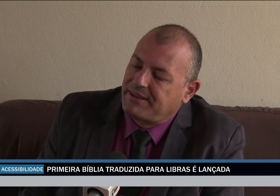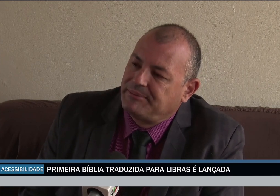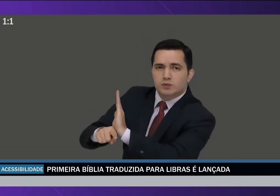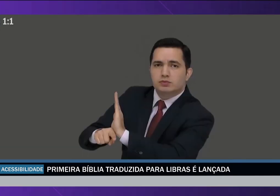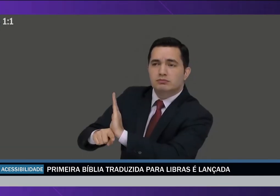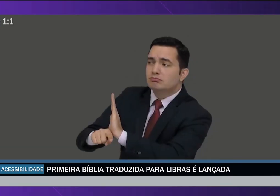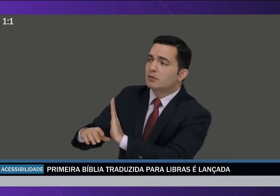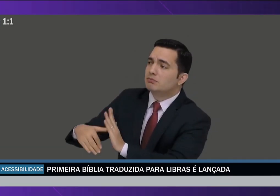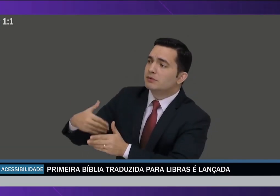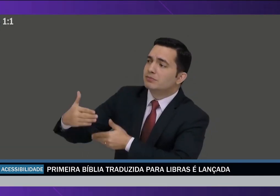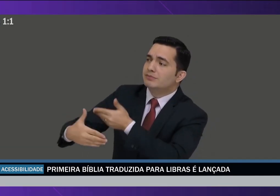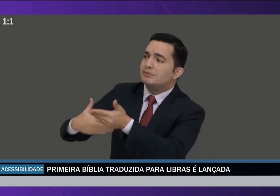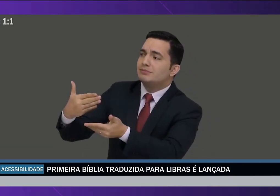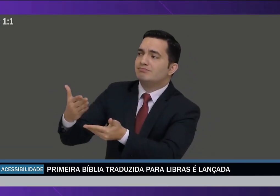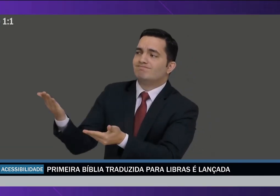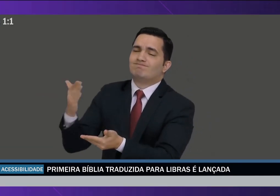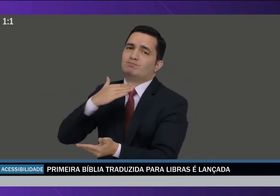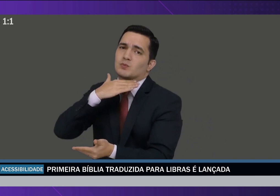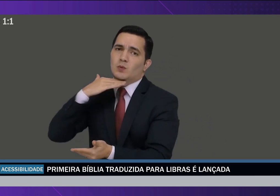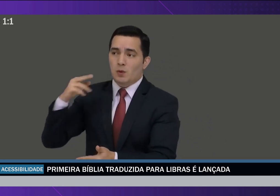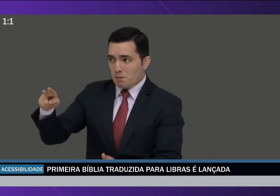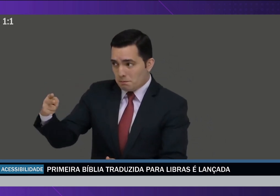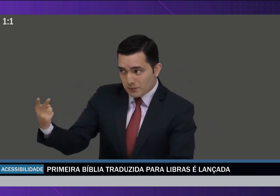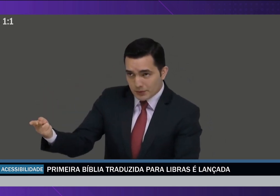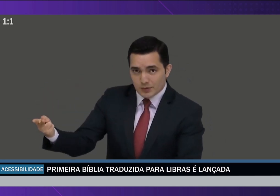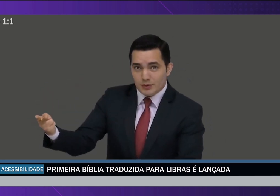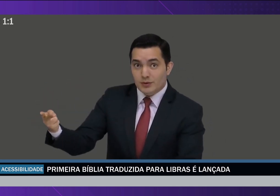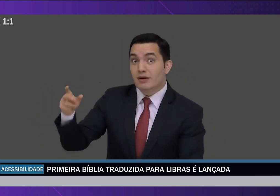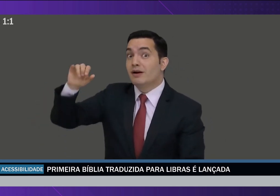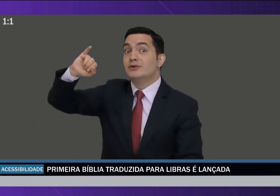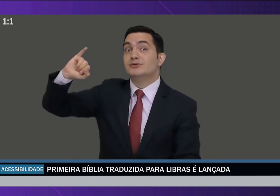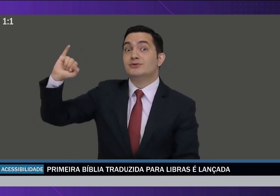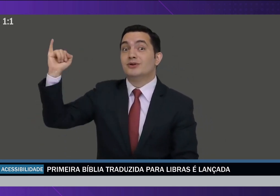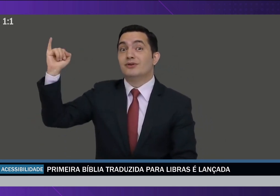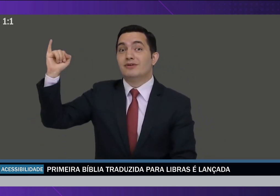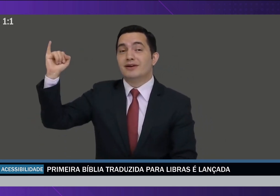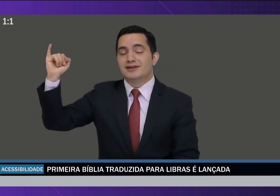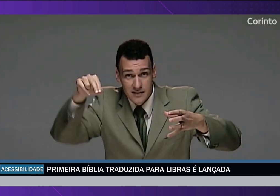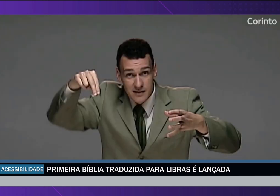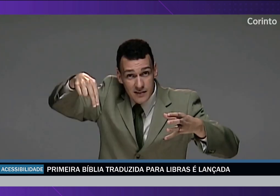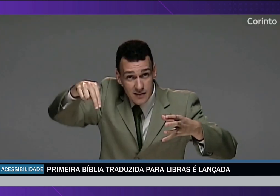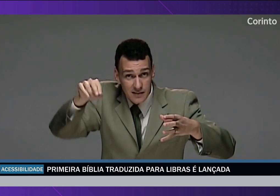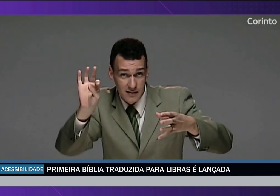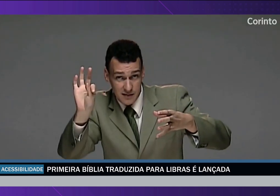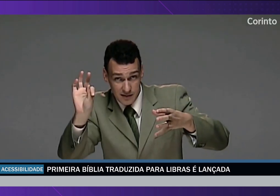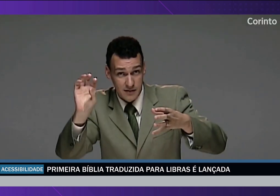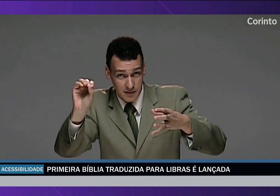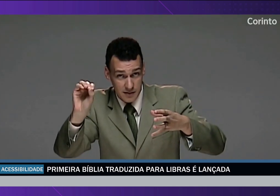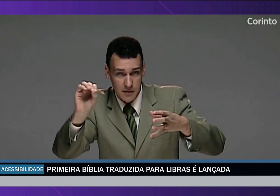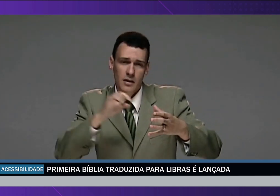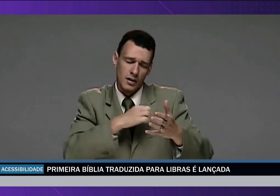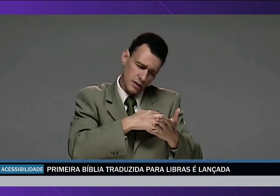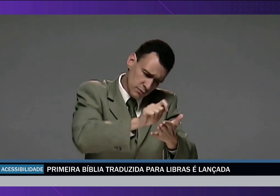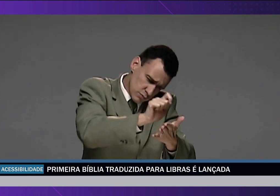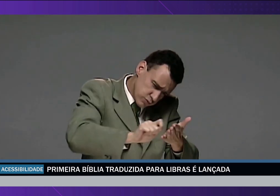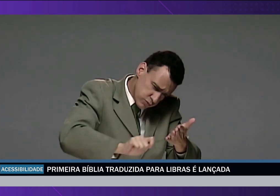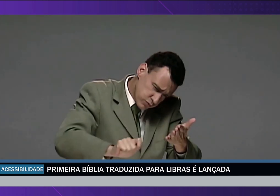O trabalho teve início em 2006 e, no total, mais de 200 mil horas de trabalho foram gastas